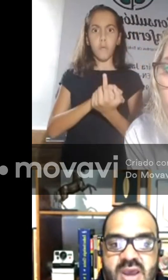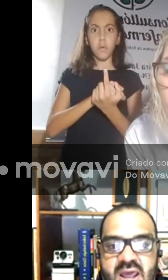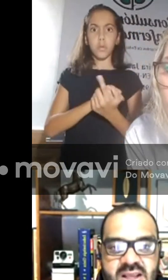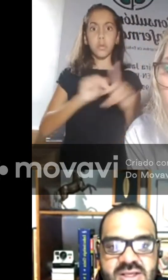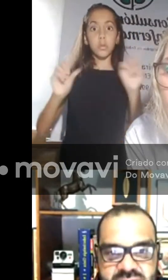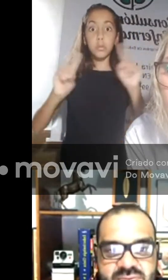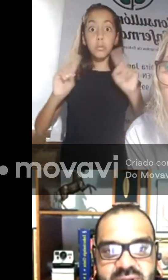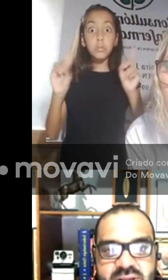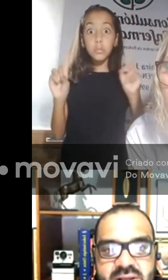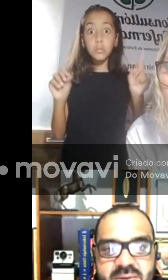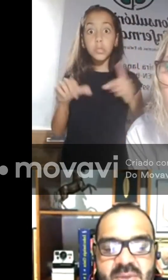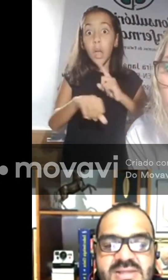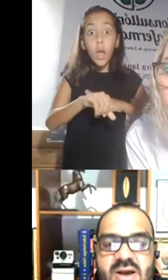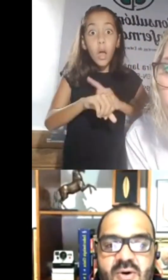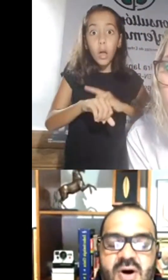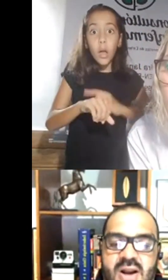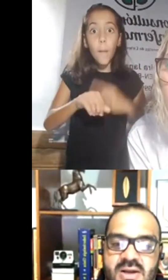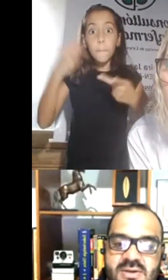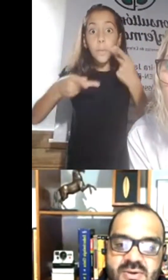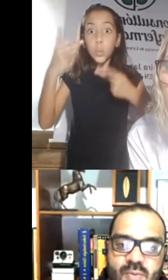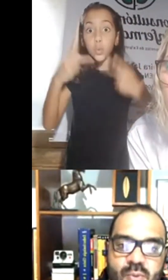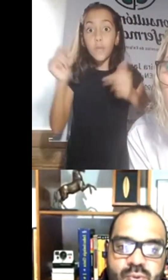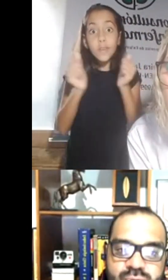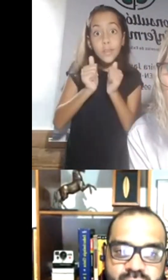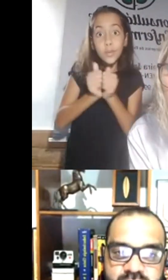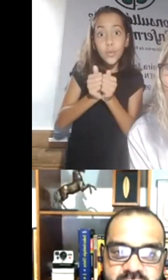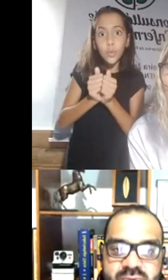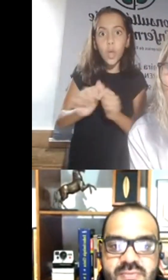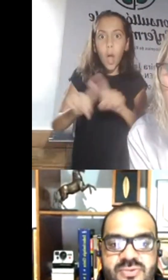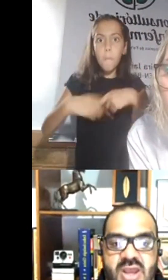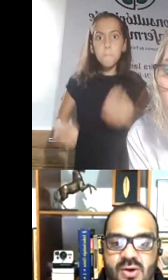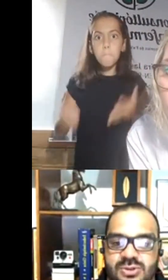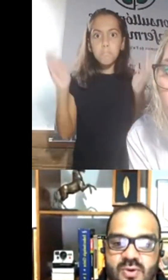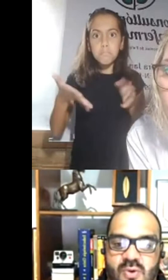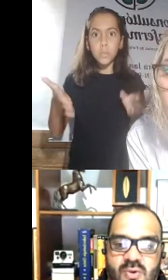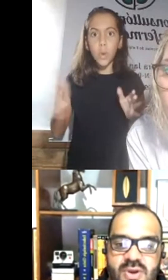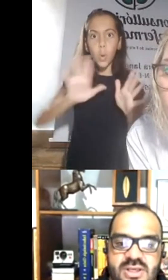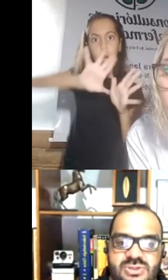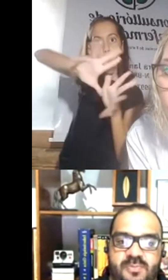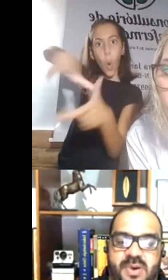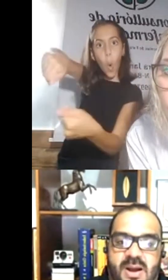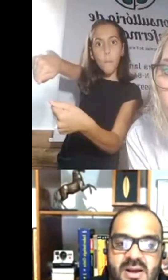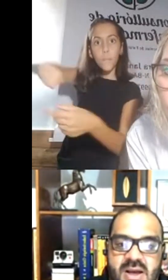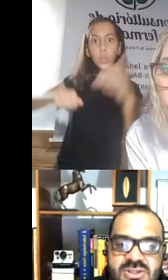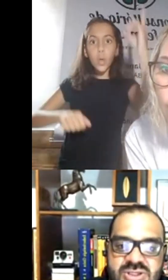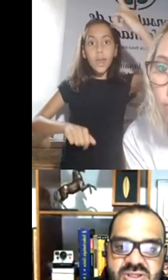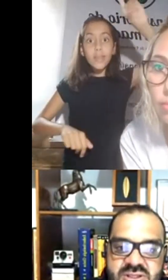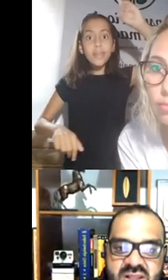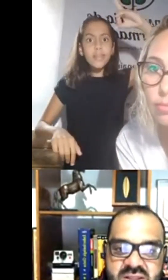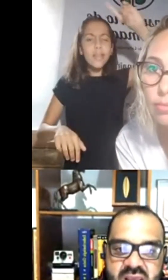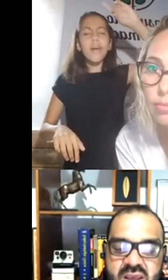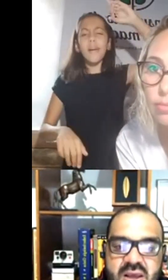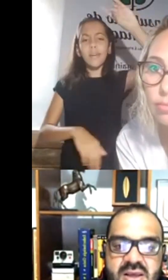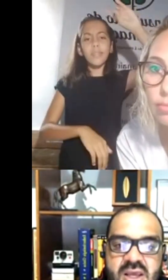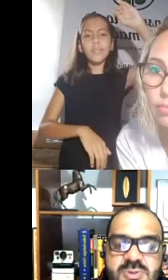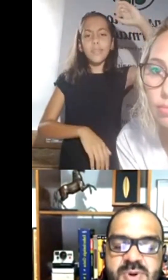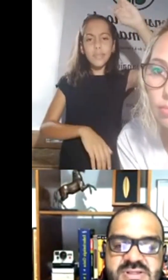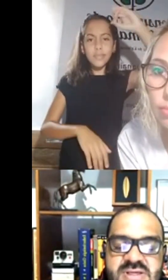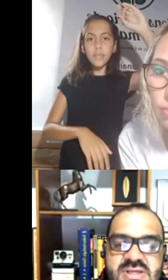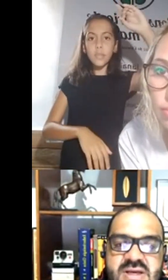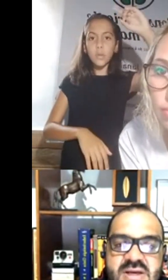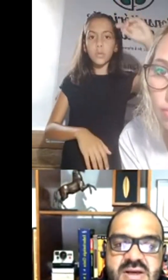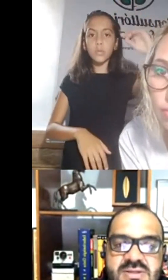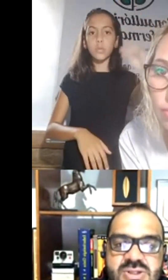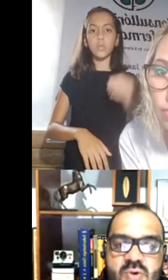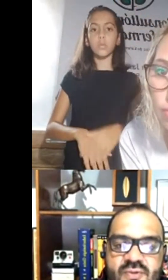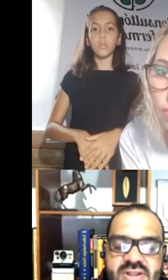não querem isso. Mas agora, o mundo, Deus colocou isso para a gente entender que a gente